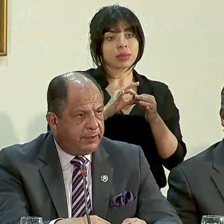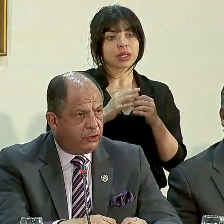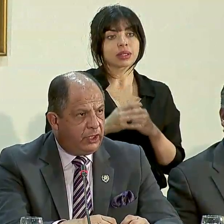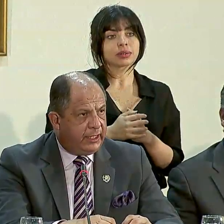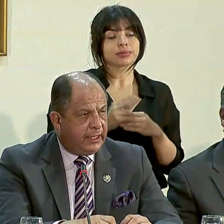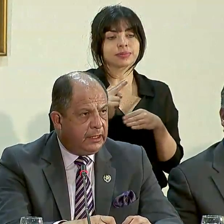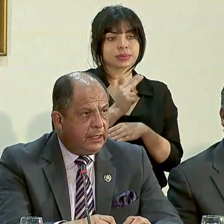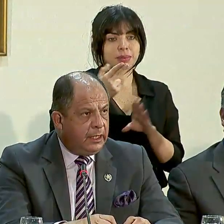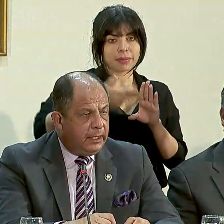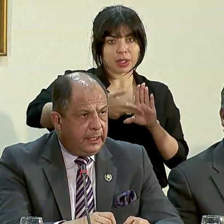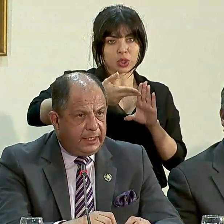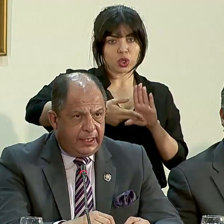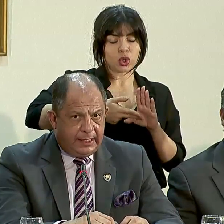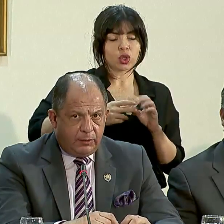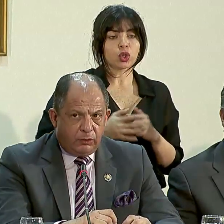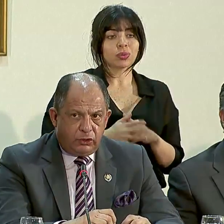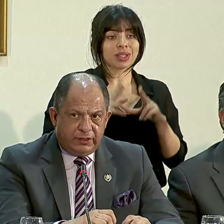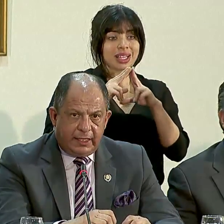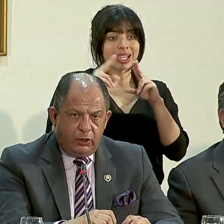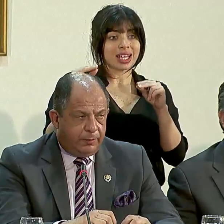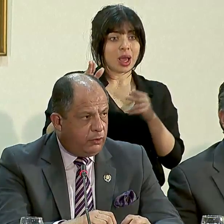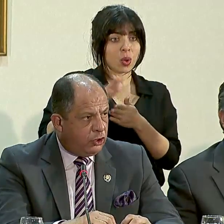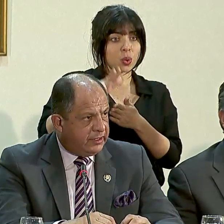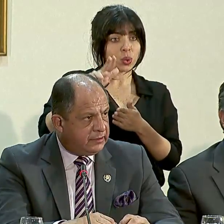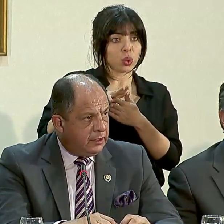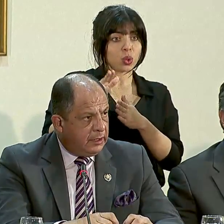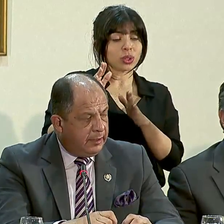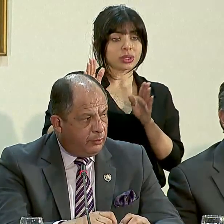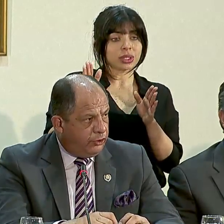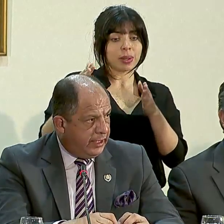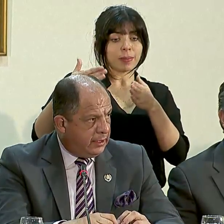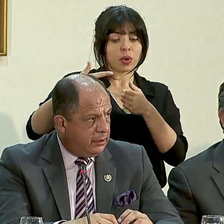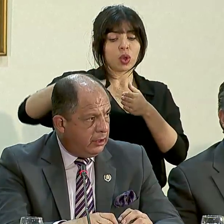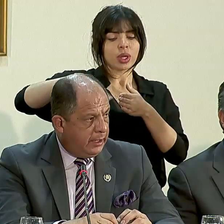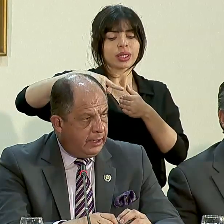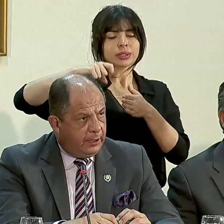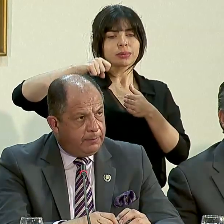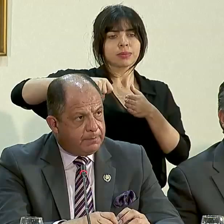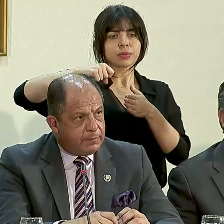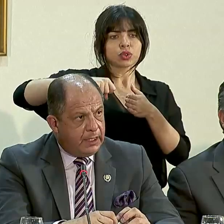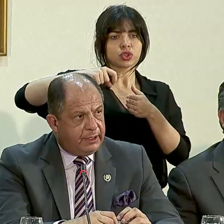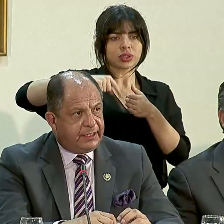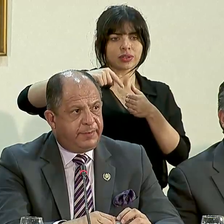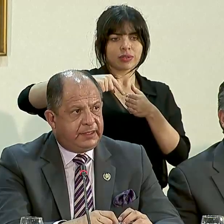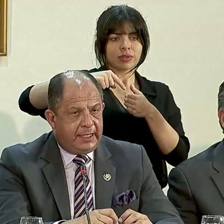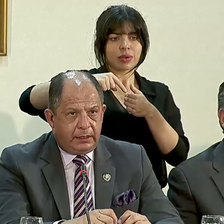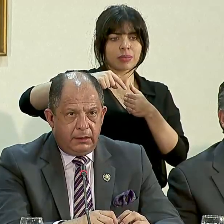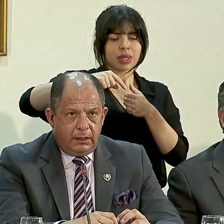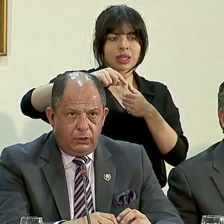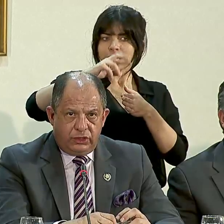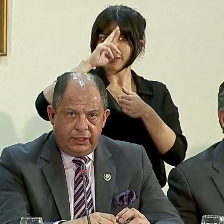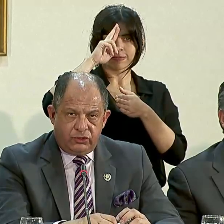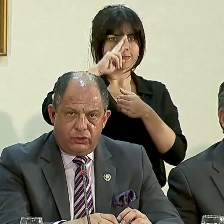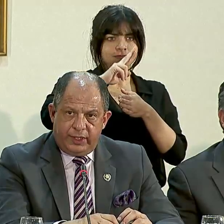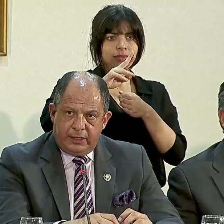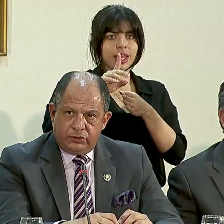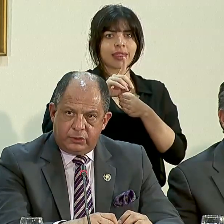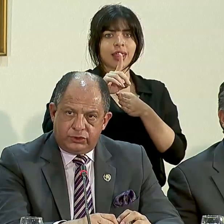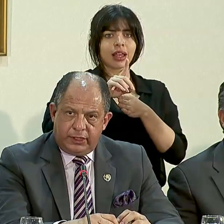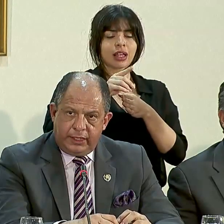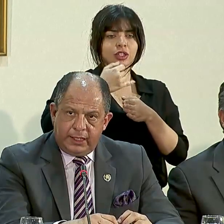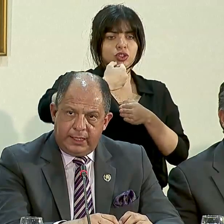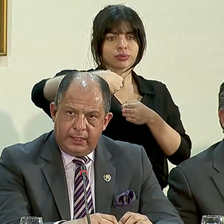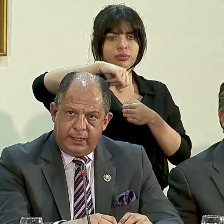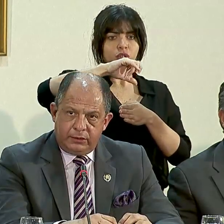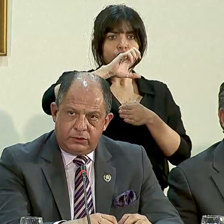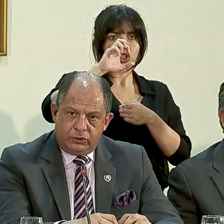explotación petrolera que Nicaragua ha autorizado en bloques que podrían irrespetar los derechos soberanos de